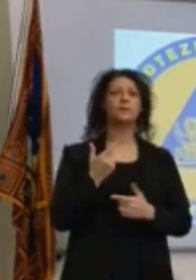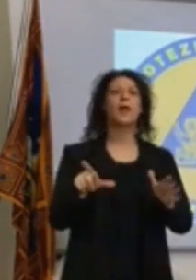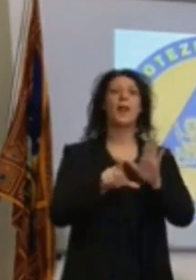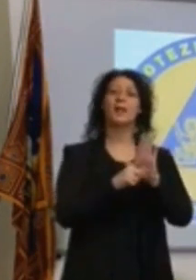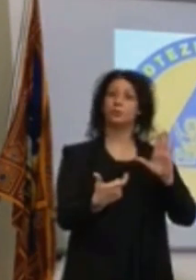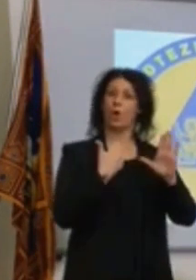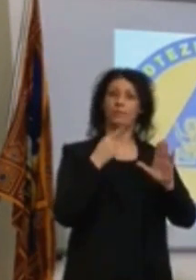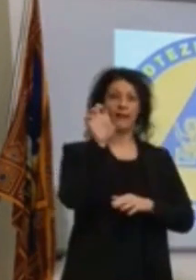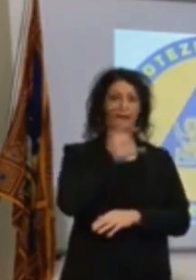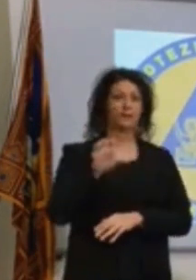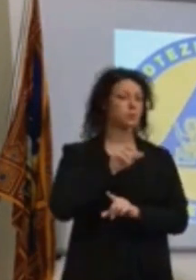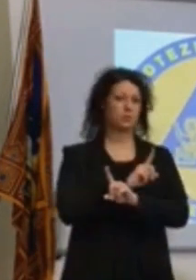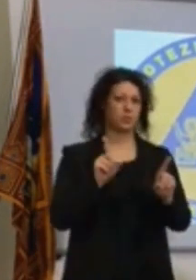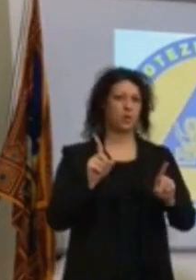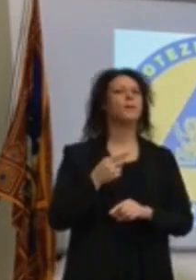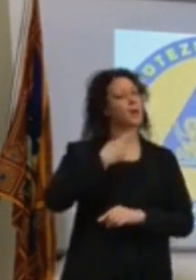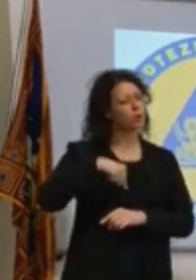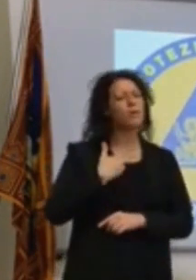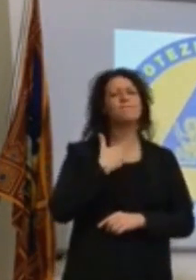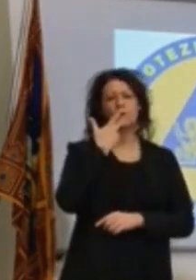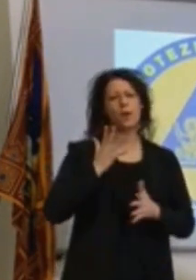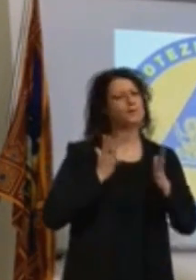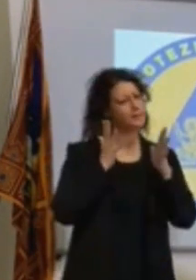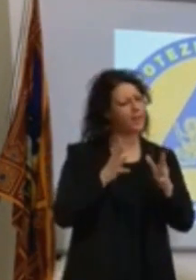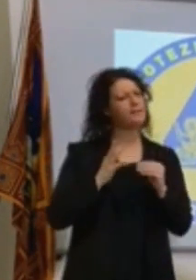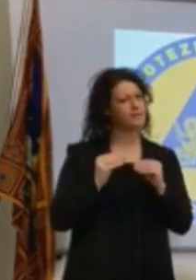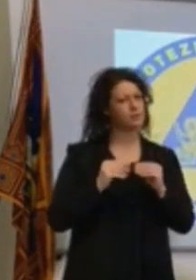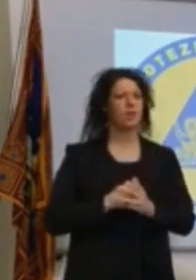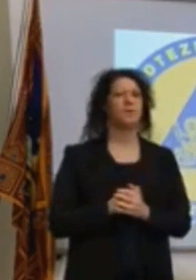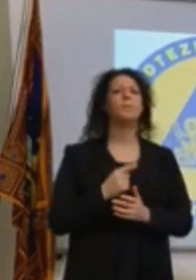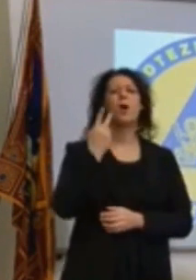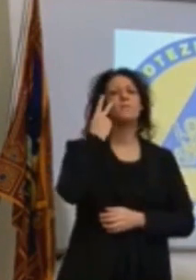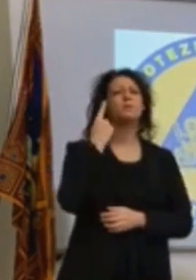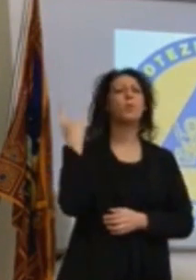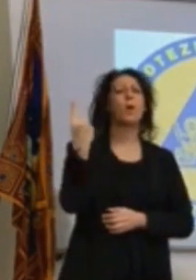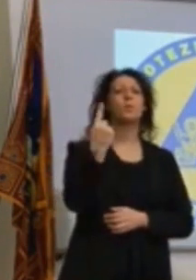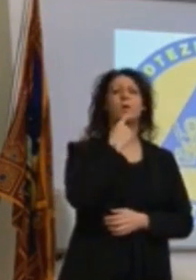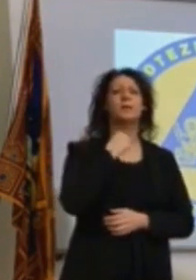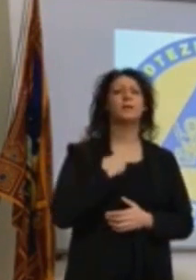non voglio essere mal interpretato, ma siccome ho letto qualche commento, la regione non mi dà le mascherine,